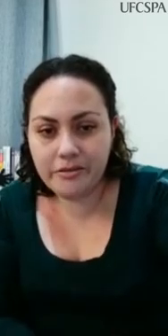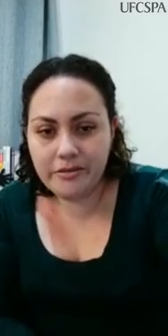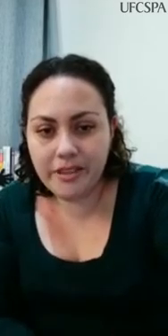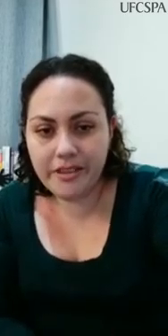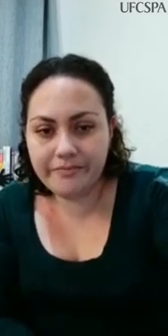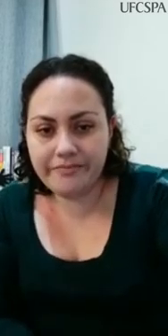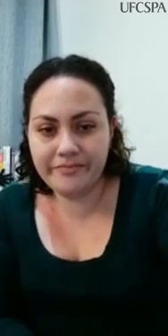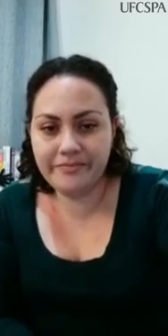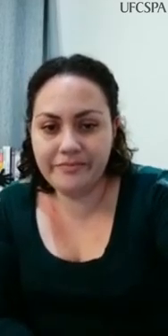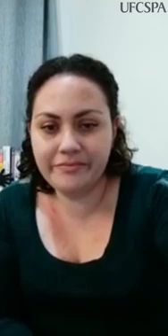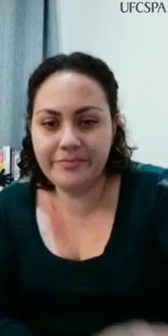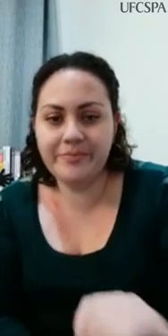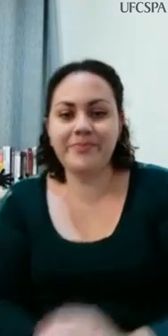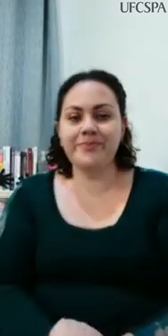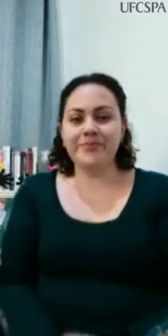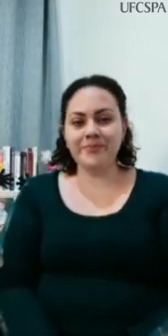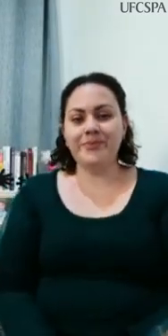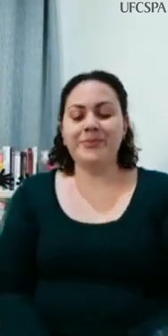Tá aqui.